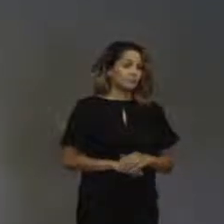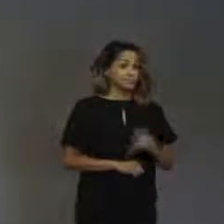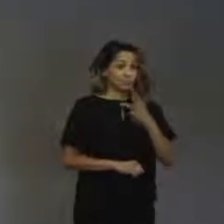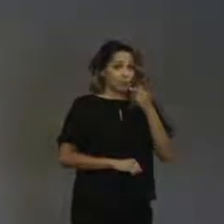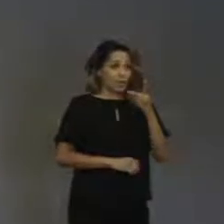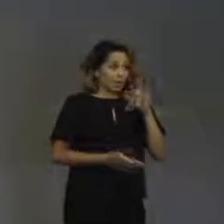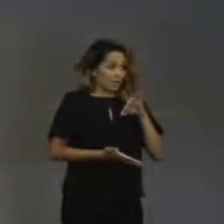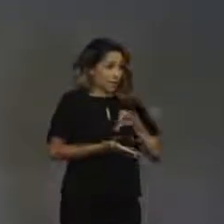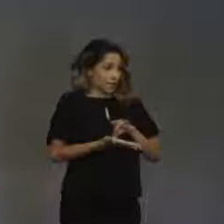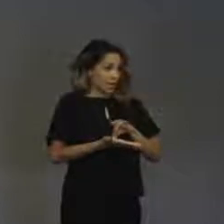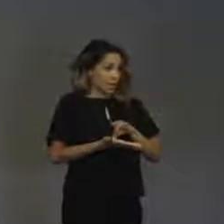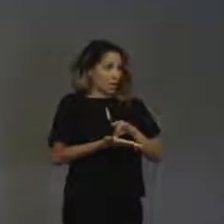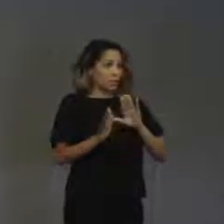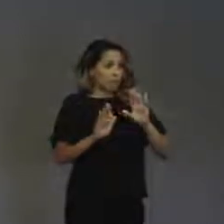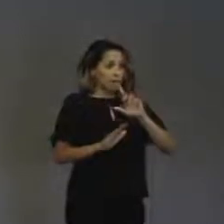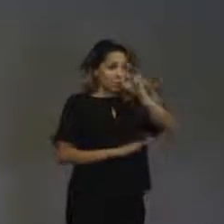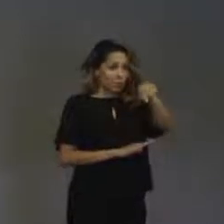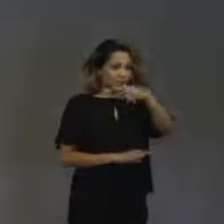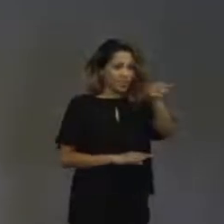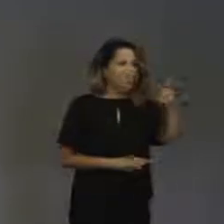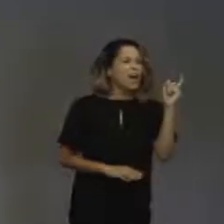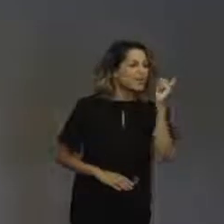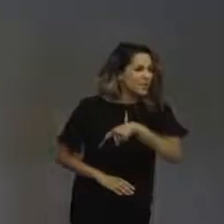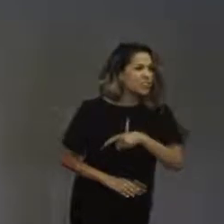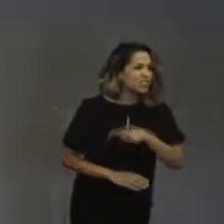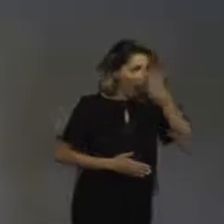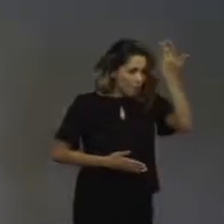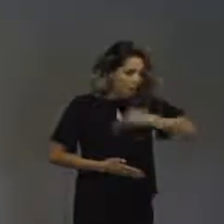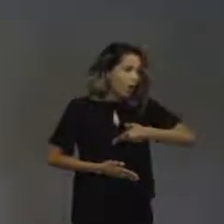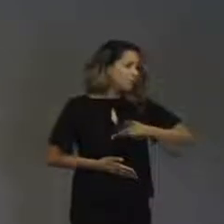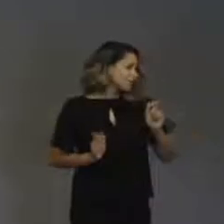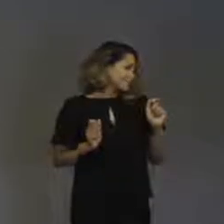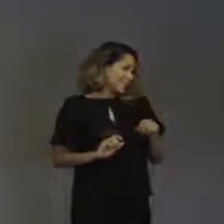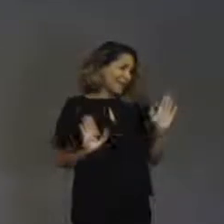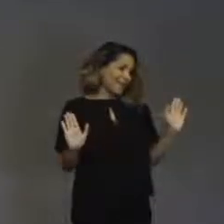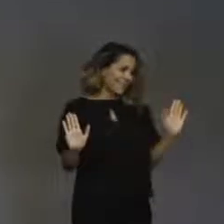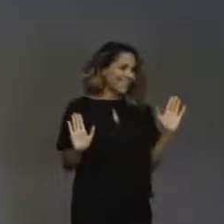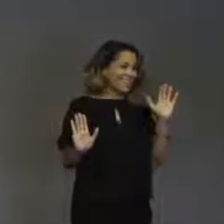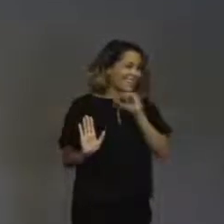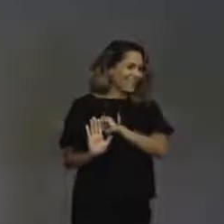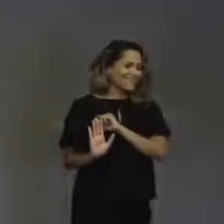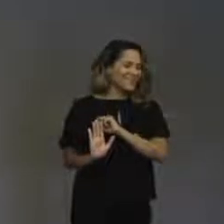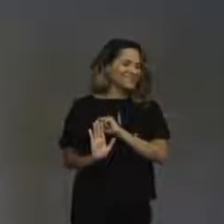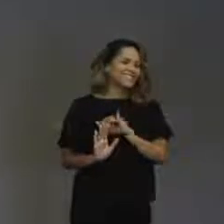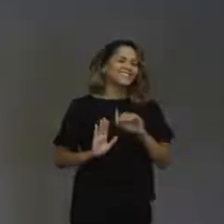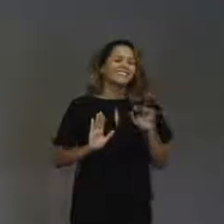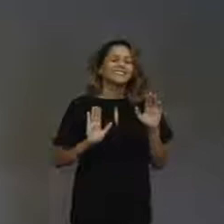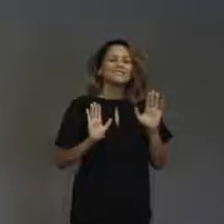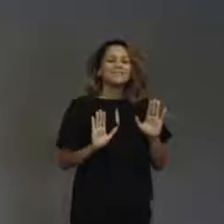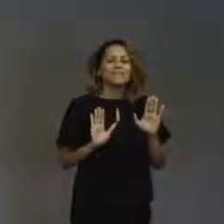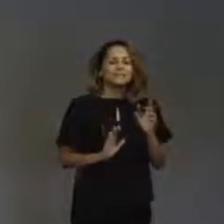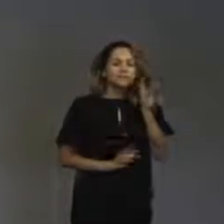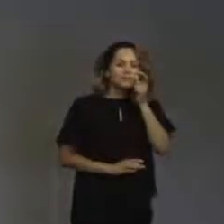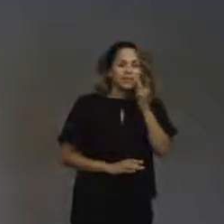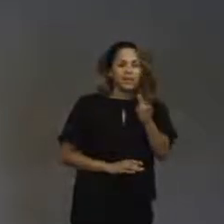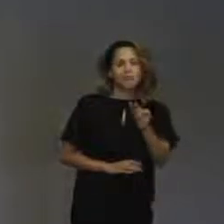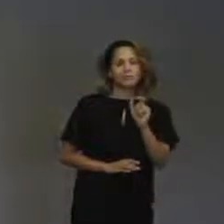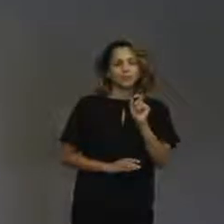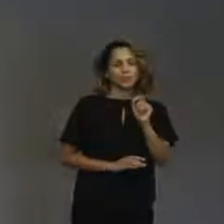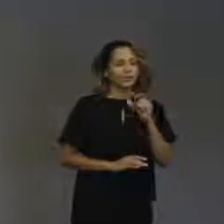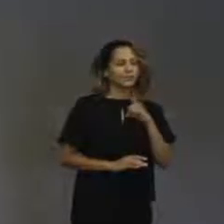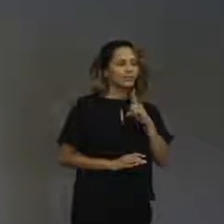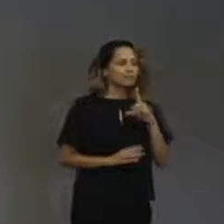podem ser comprovadas mentiras em 2 segundos, tá? Então, assim, a gente vai discutindo isso. Mas eu acho que é muito interessante a gente trazer asserções